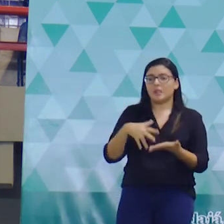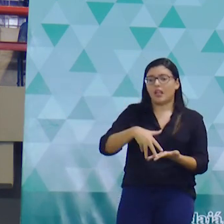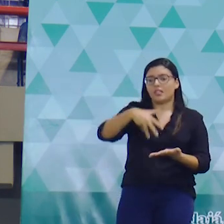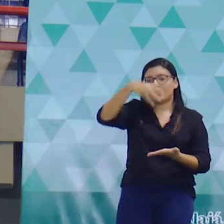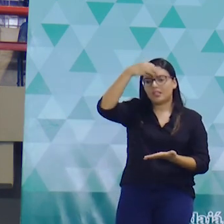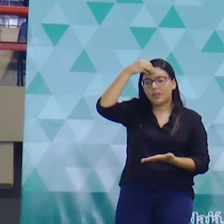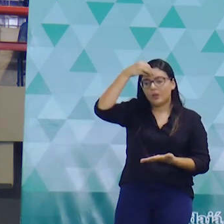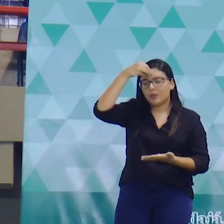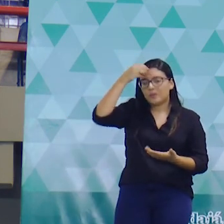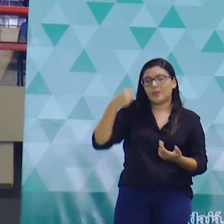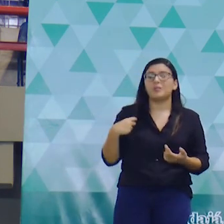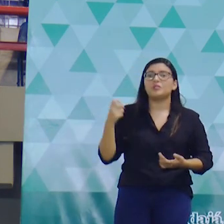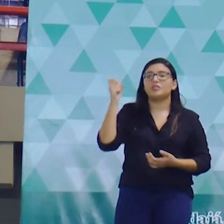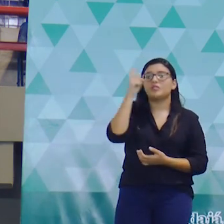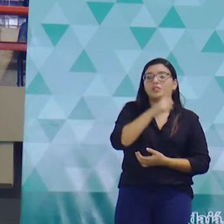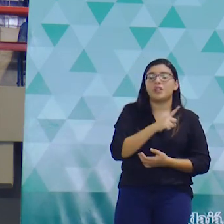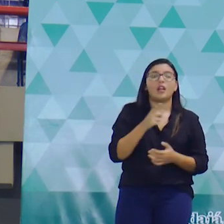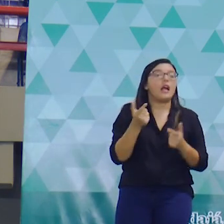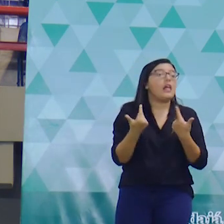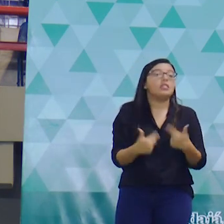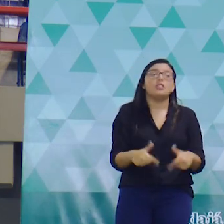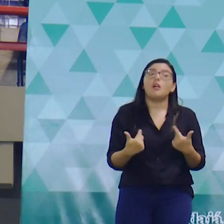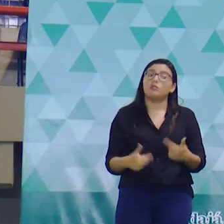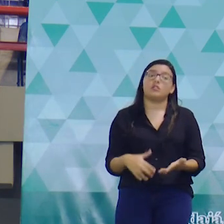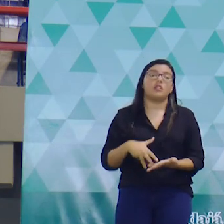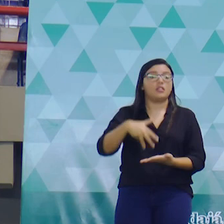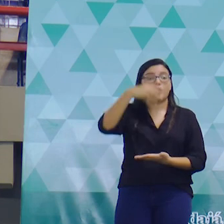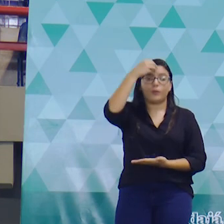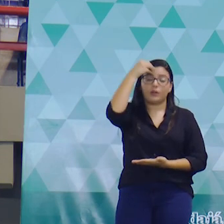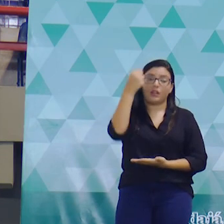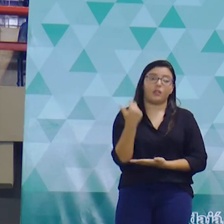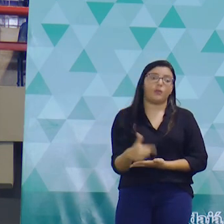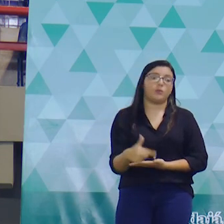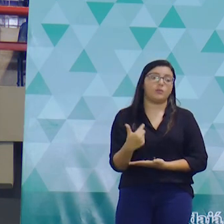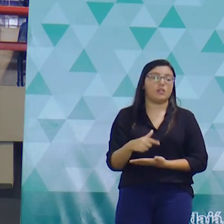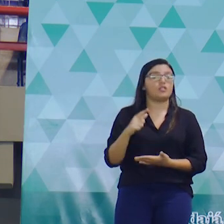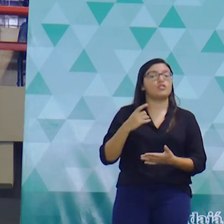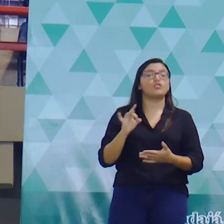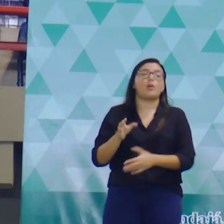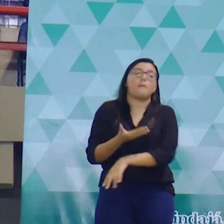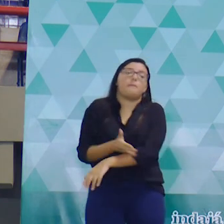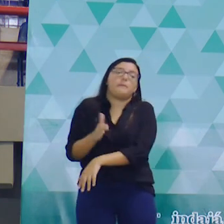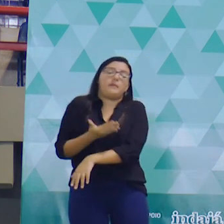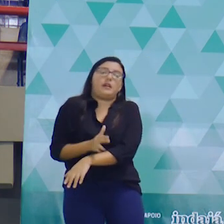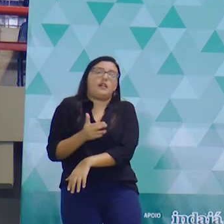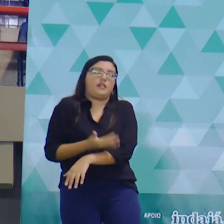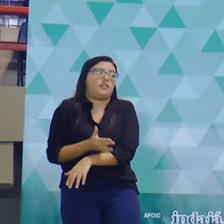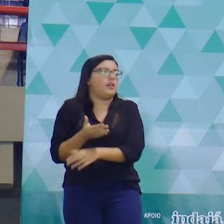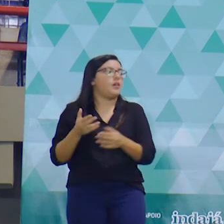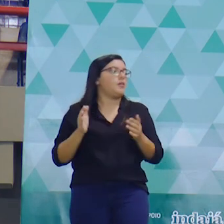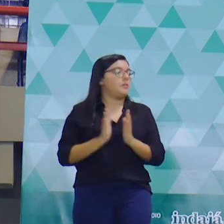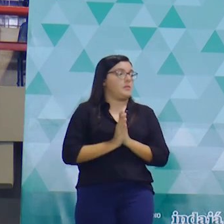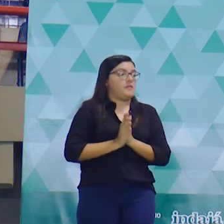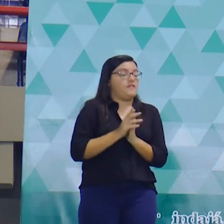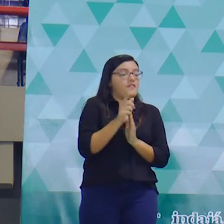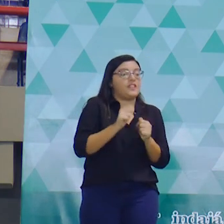porque nós estamos com dificuldade. Não tem teoria na estequiometria, é resolução. Então, o que eu posso fazer é